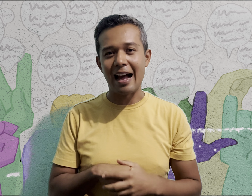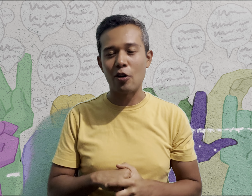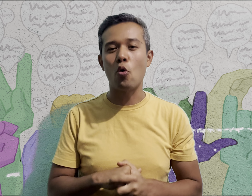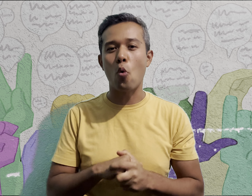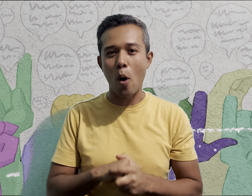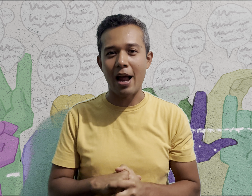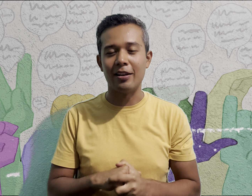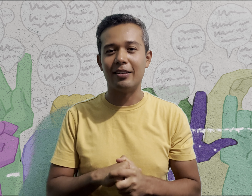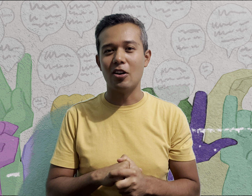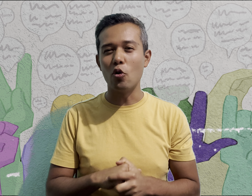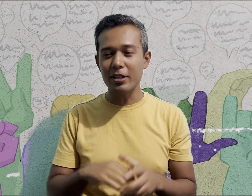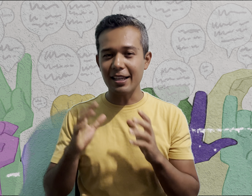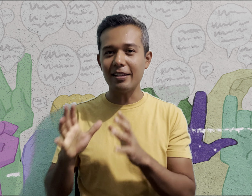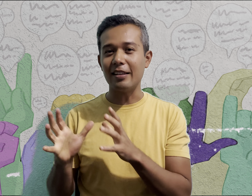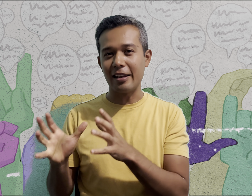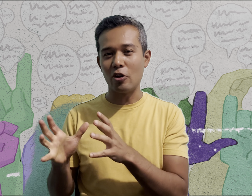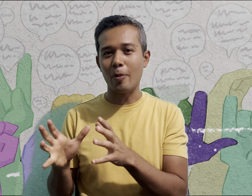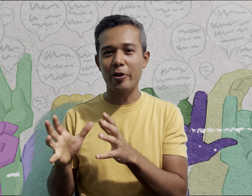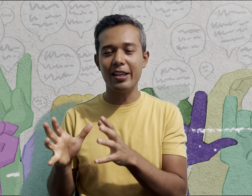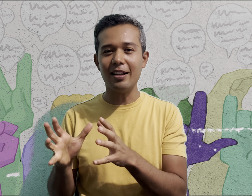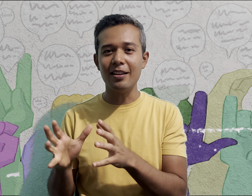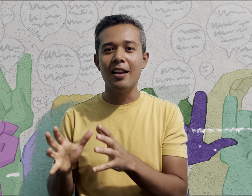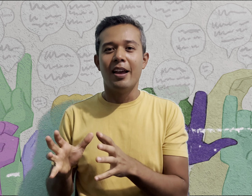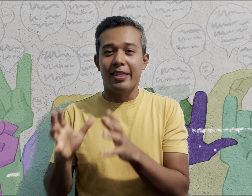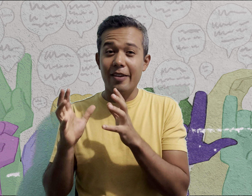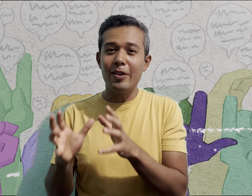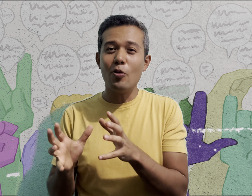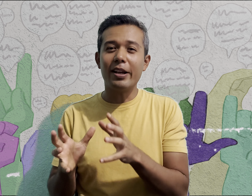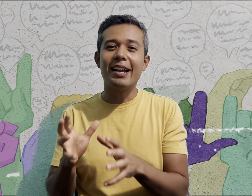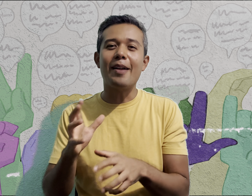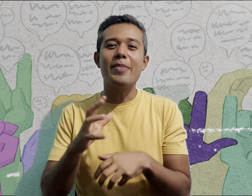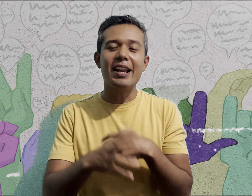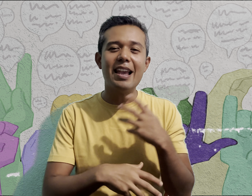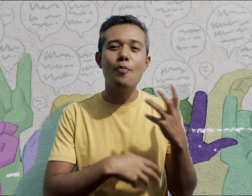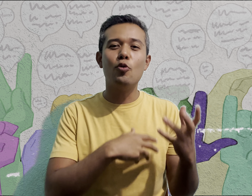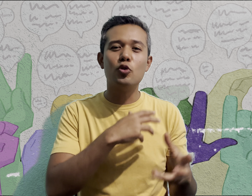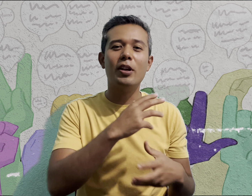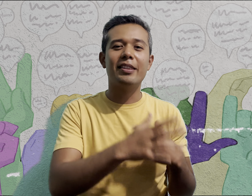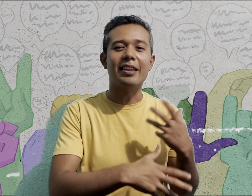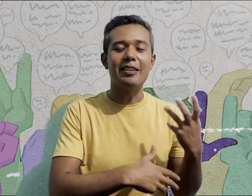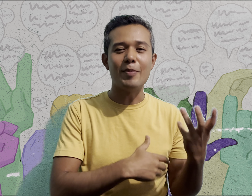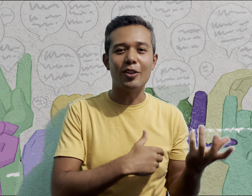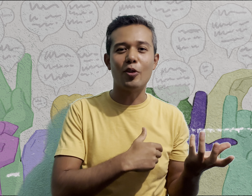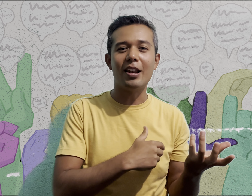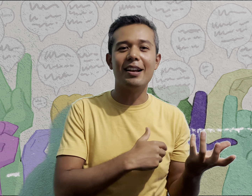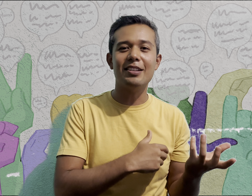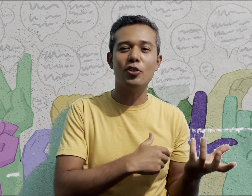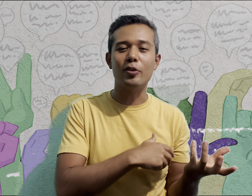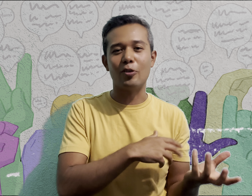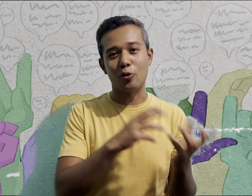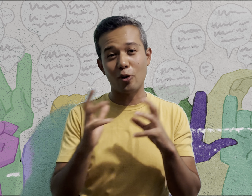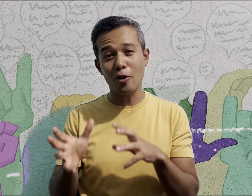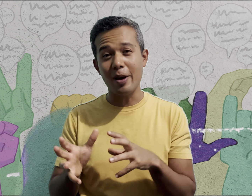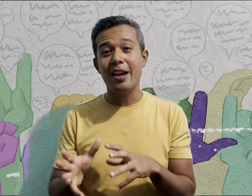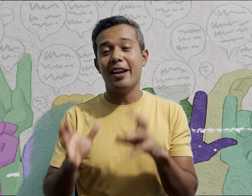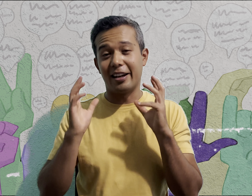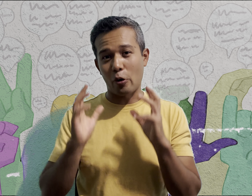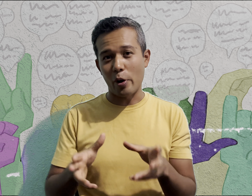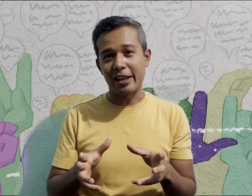tal cual lo están en el idioma original, debido a que cambiaría mucho el entendimiento de la canción en otro idioma. Y recuerden que